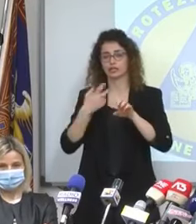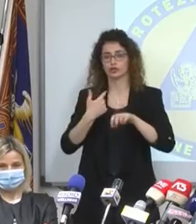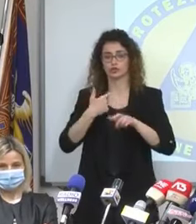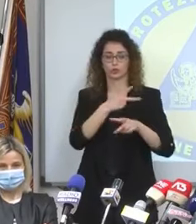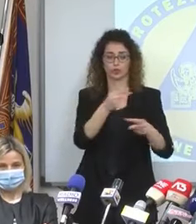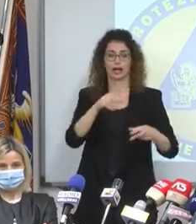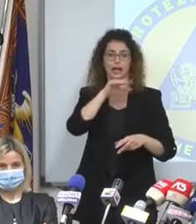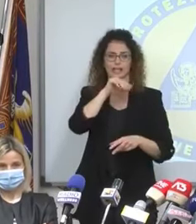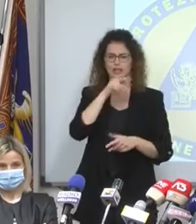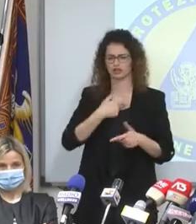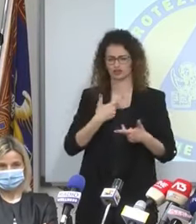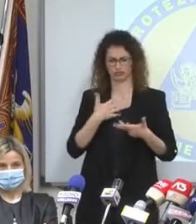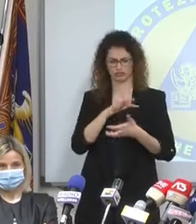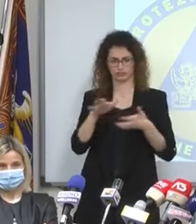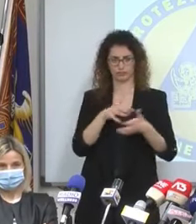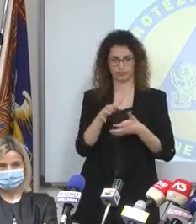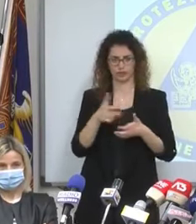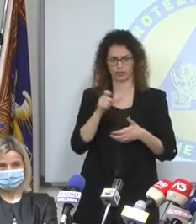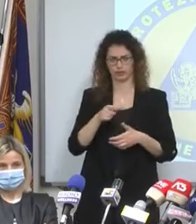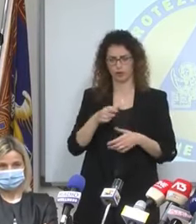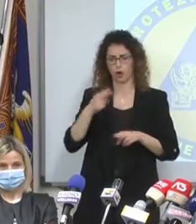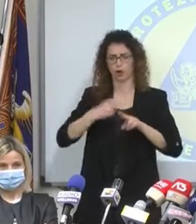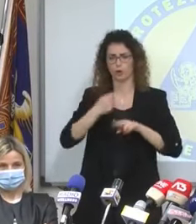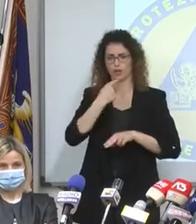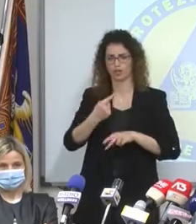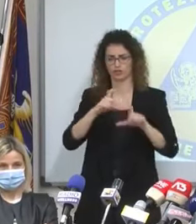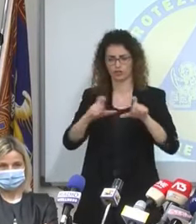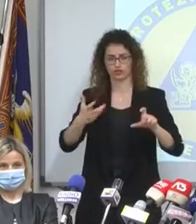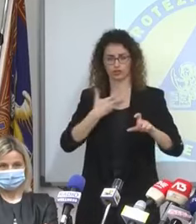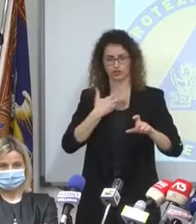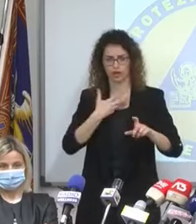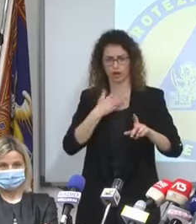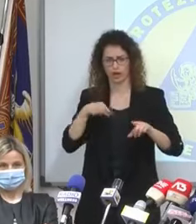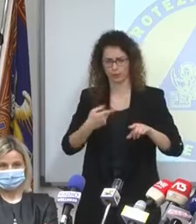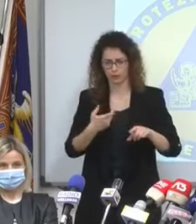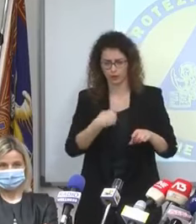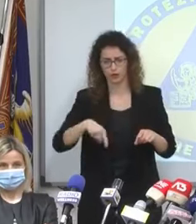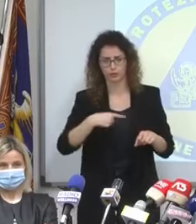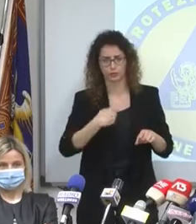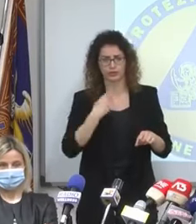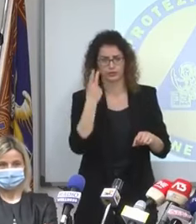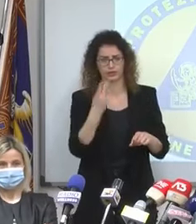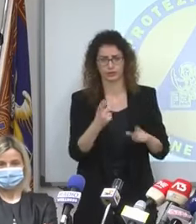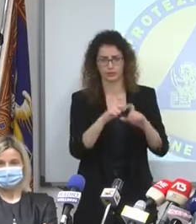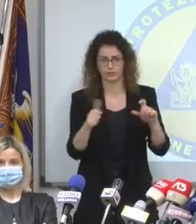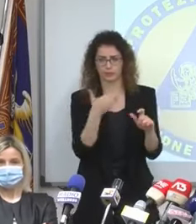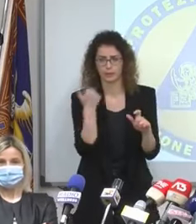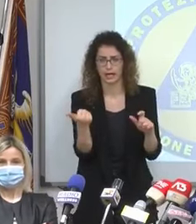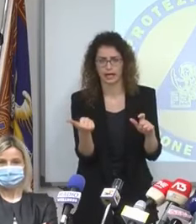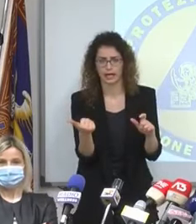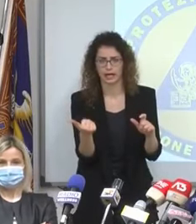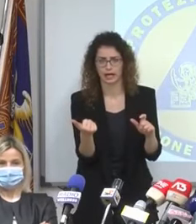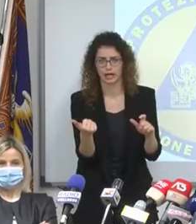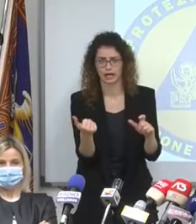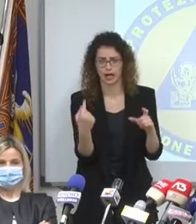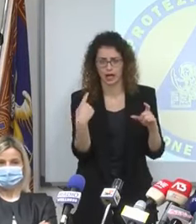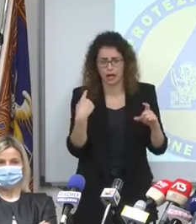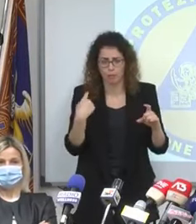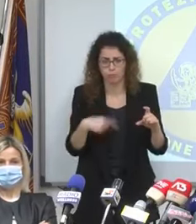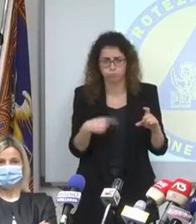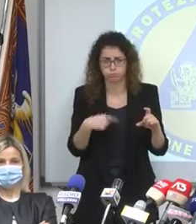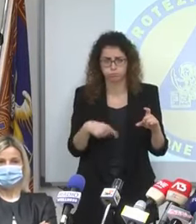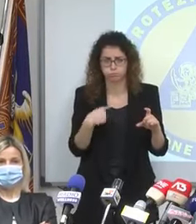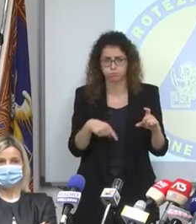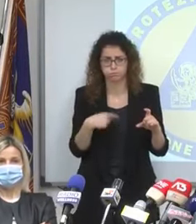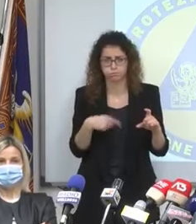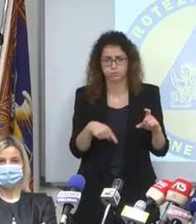Quindi c'è confusione, perché se da Roma dicono che i vaccini ci sono e poi noi vediamo che non ci sono, tanto da chiudere